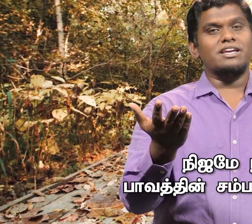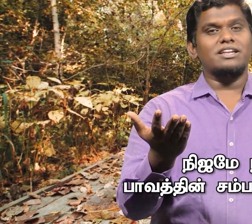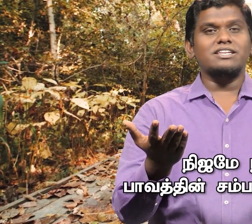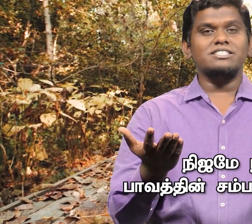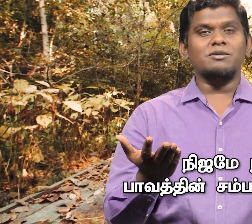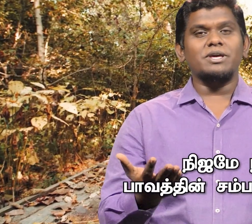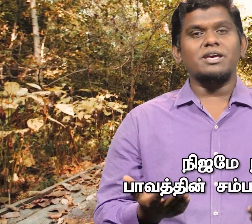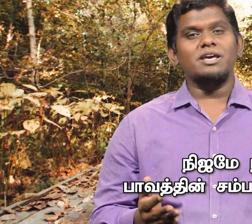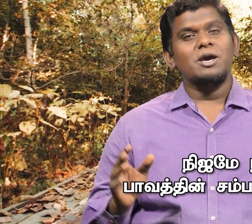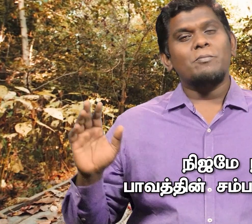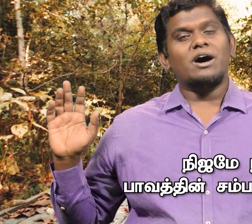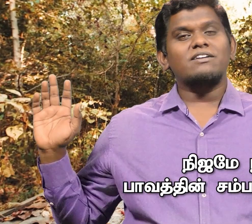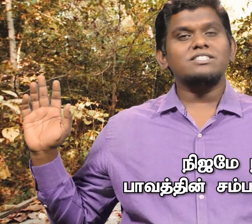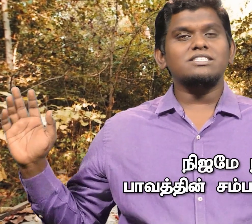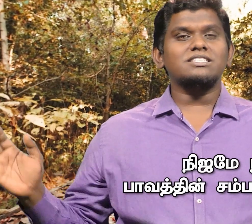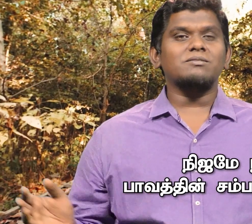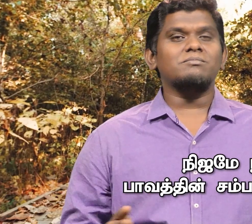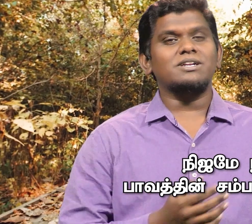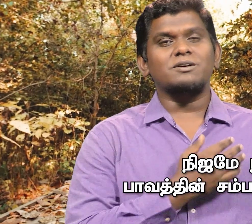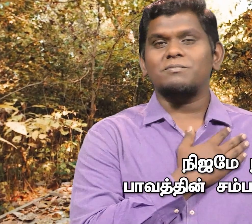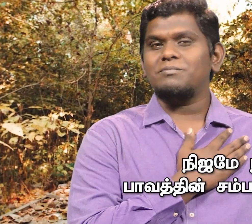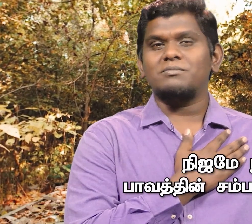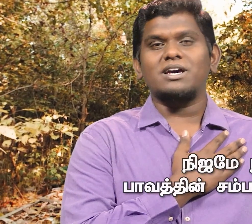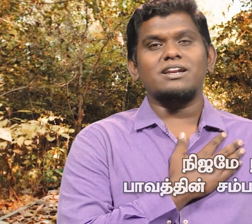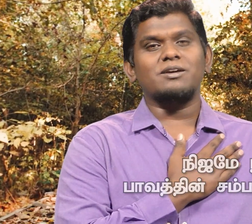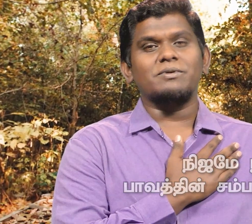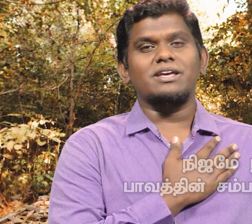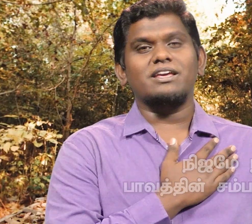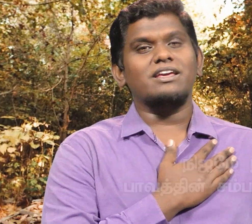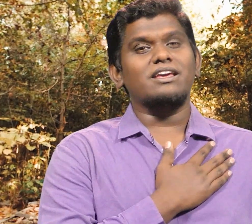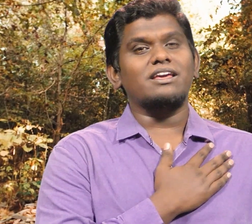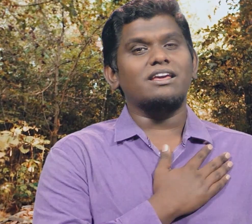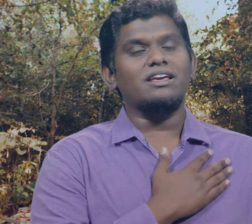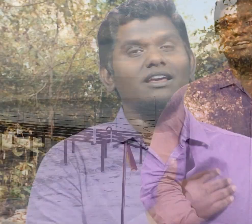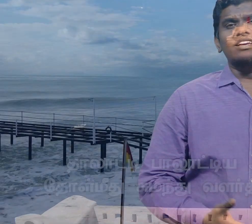நிஜமே நிஜமே பாவத்தின் சம்பளம் மரணமே